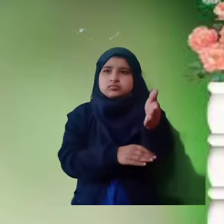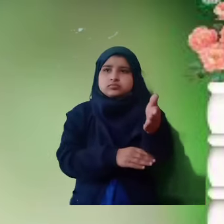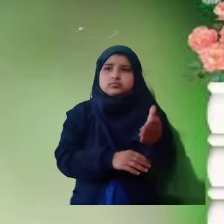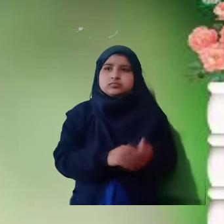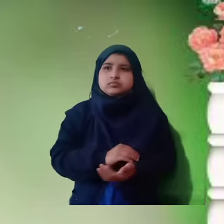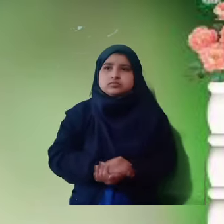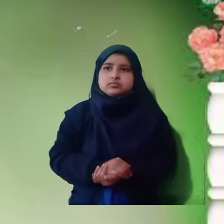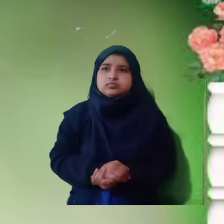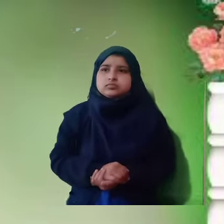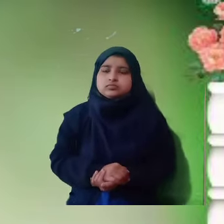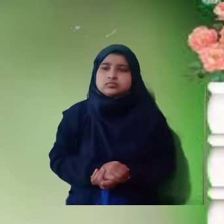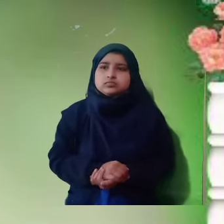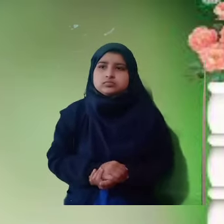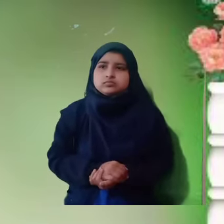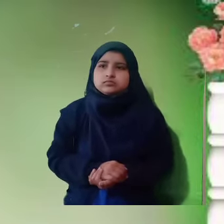मील।